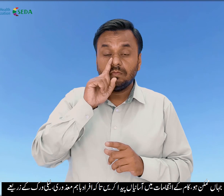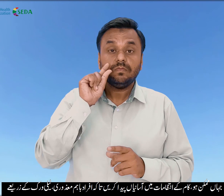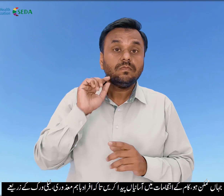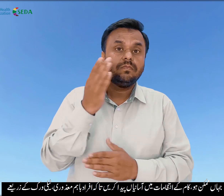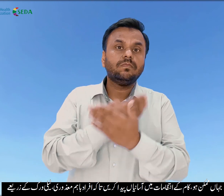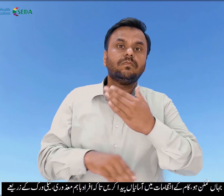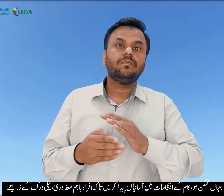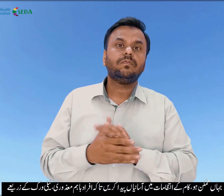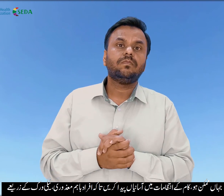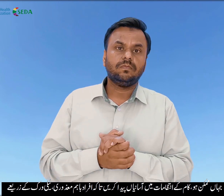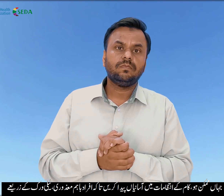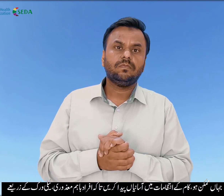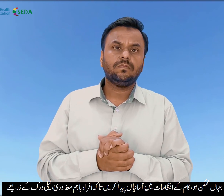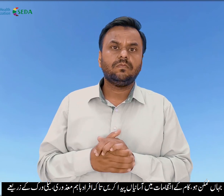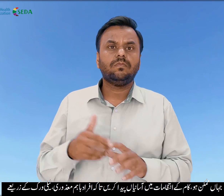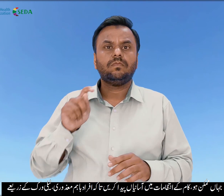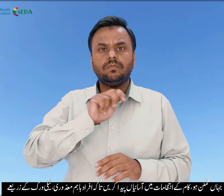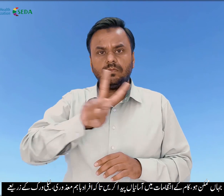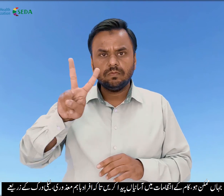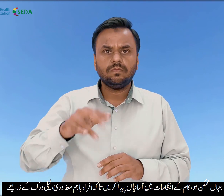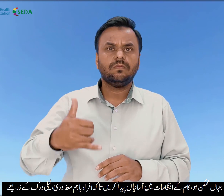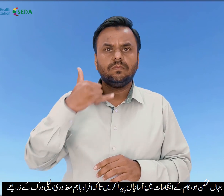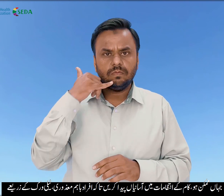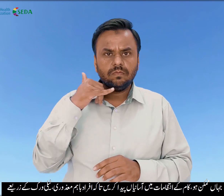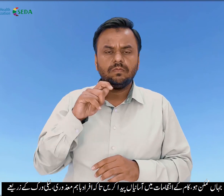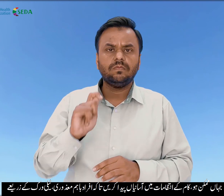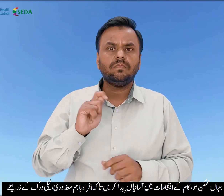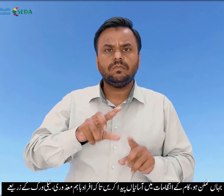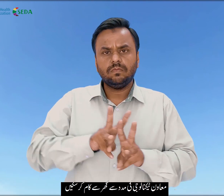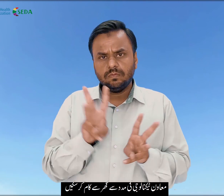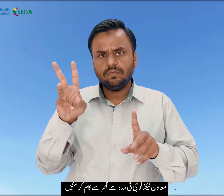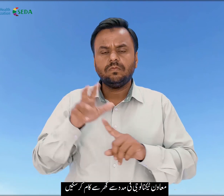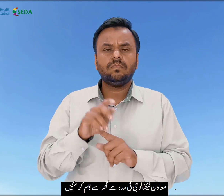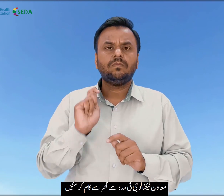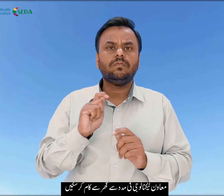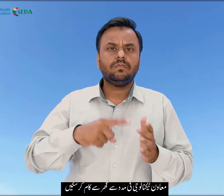افراد باہم معذوری ٹیلی ورک کے ذریعے معاون ٹیکنالوجی